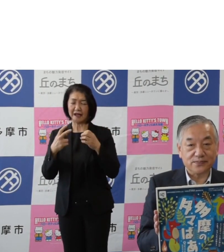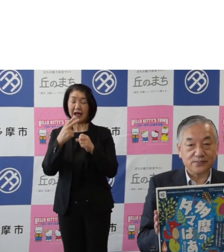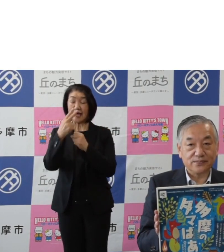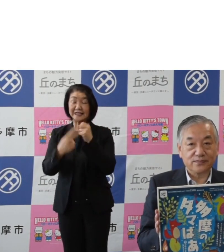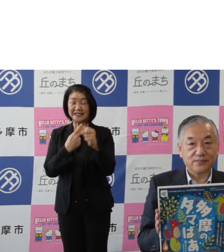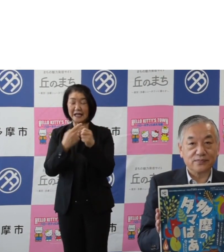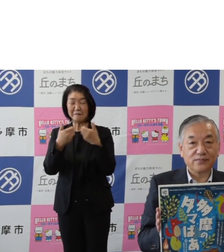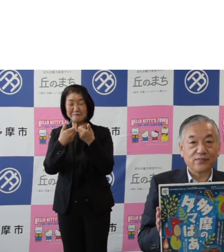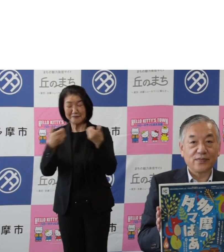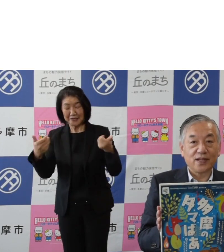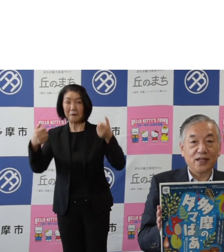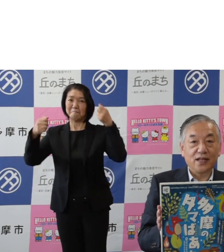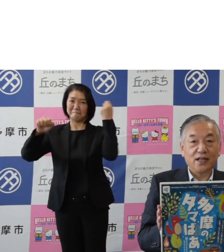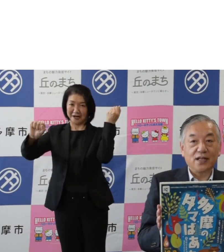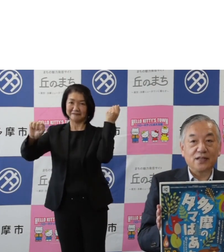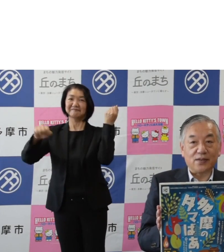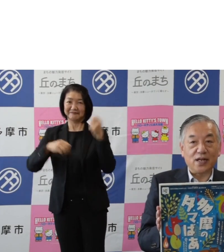ことです。